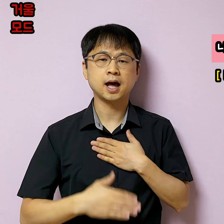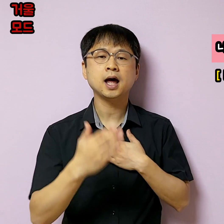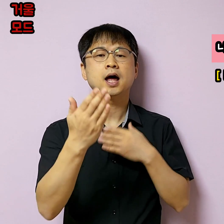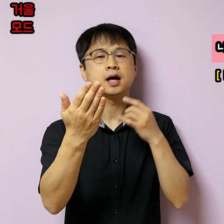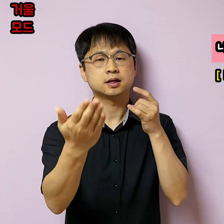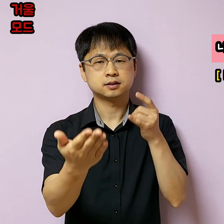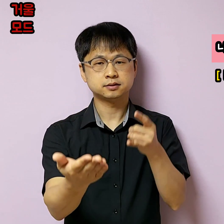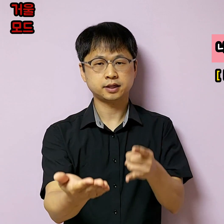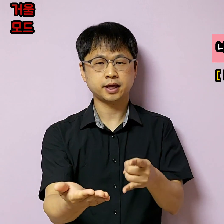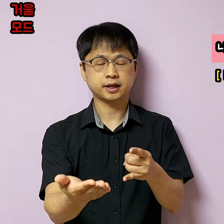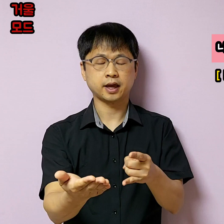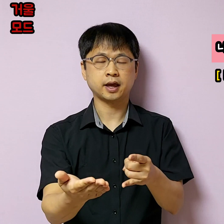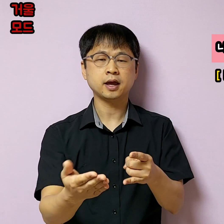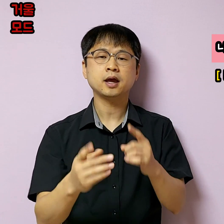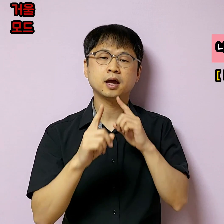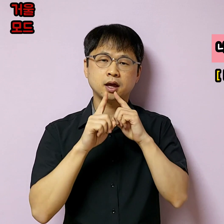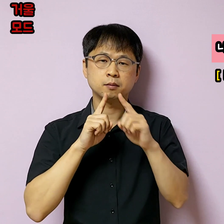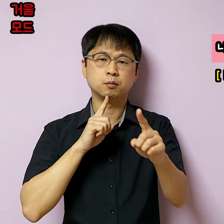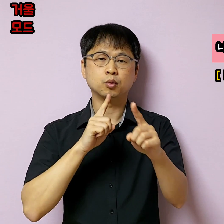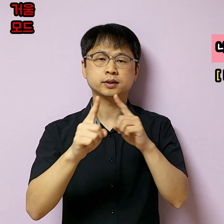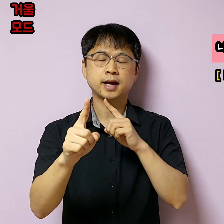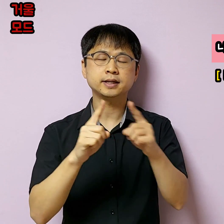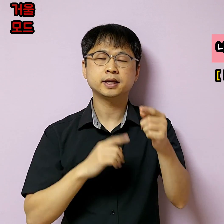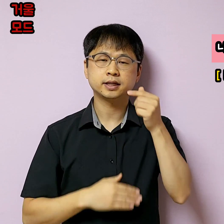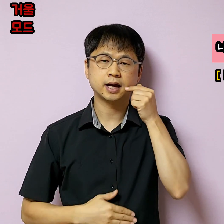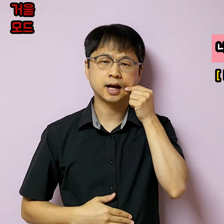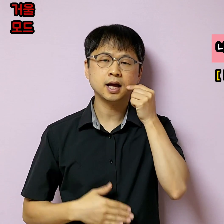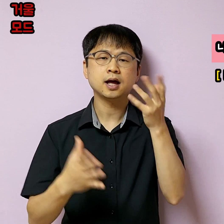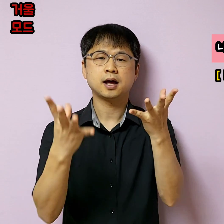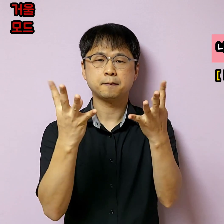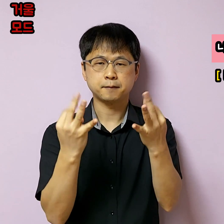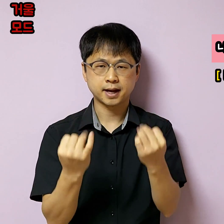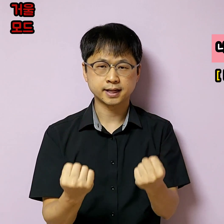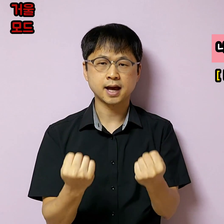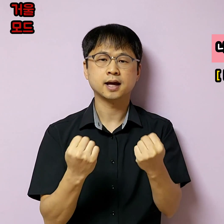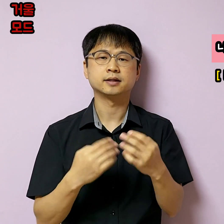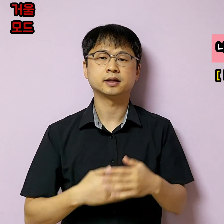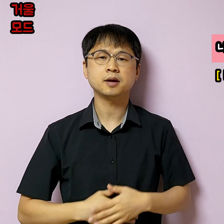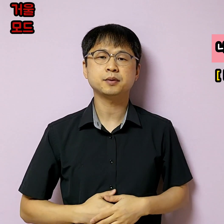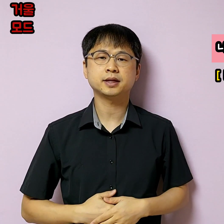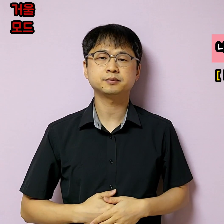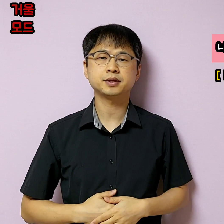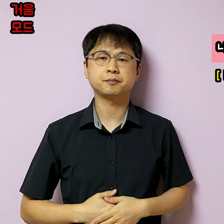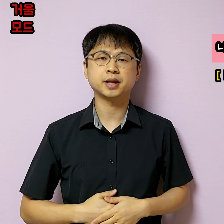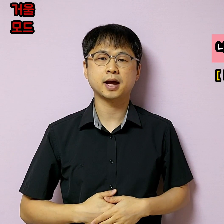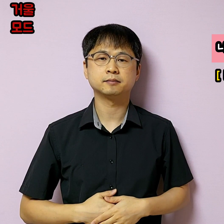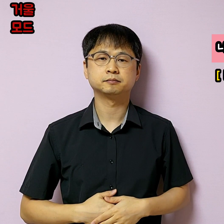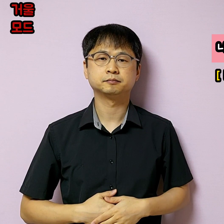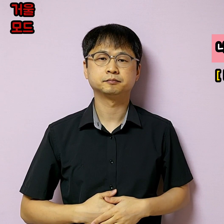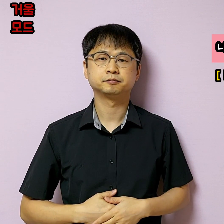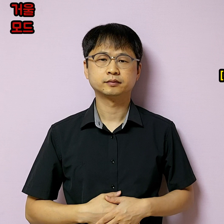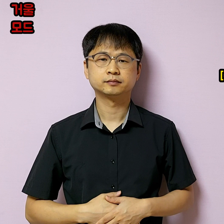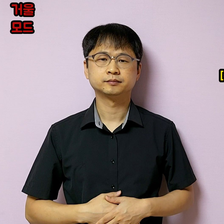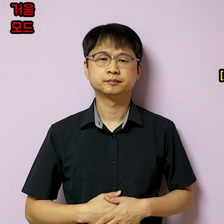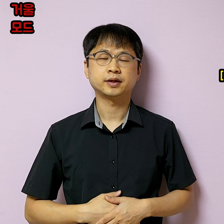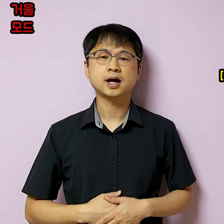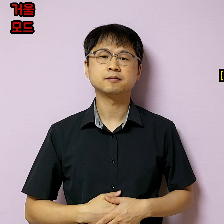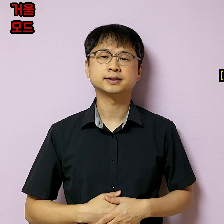나 그대에게 못한 얘기가 많아 이렇게 표현하시면 됩니다. 네, 다음